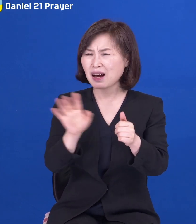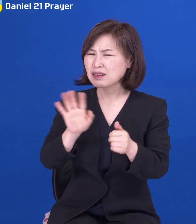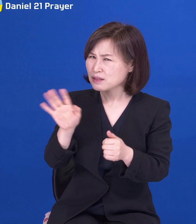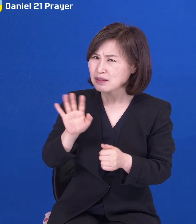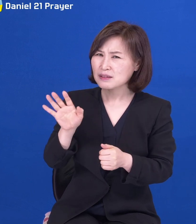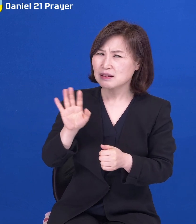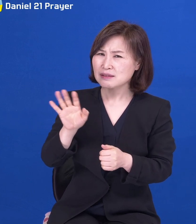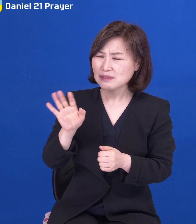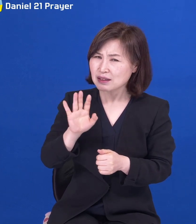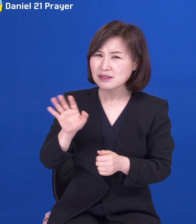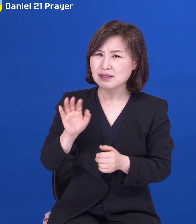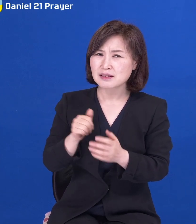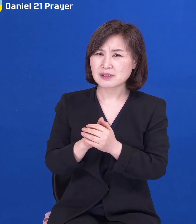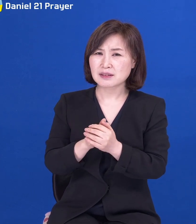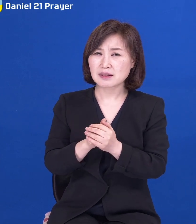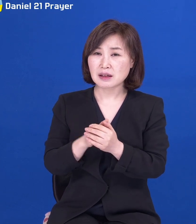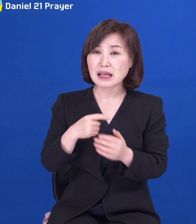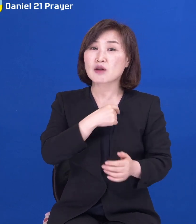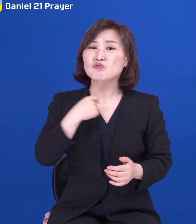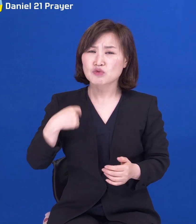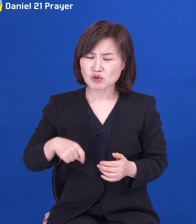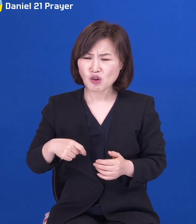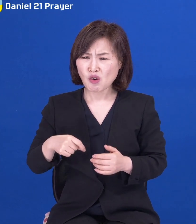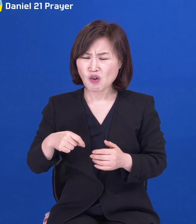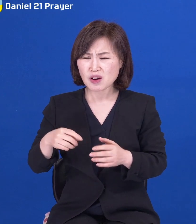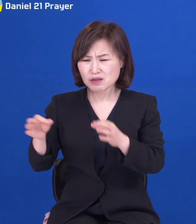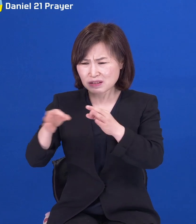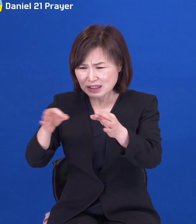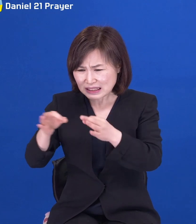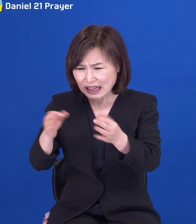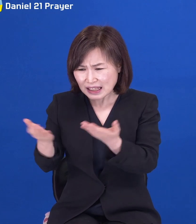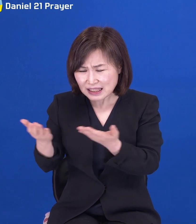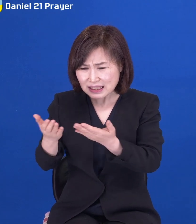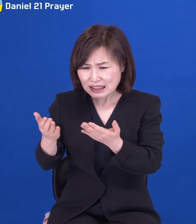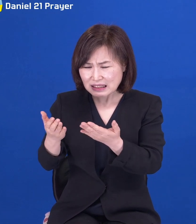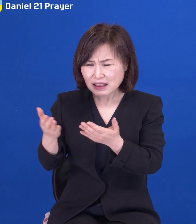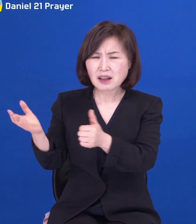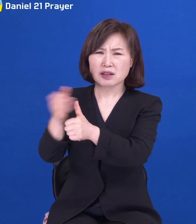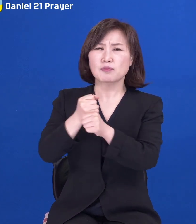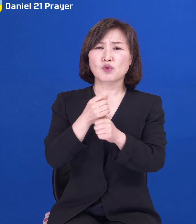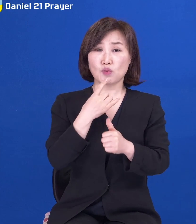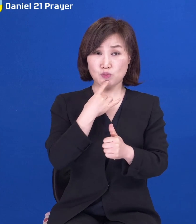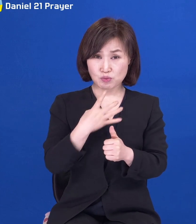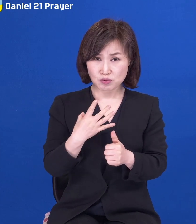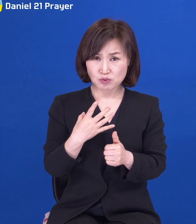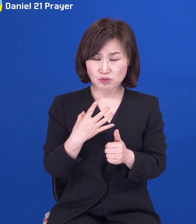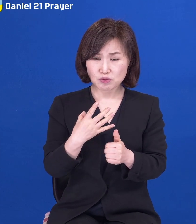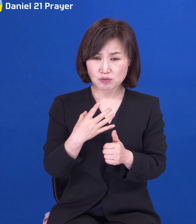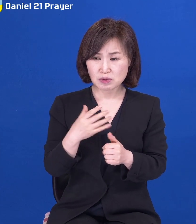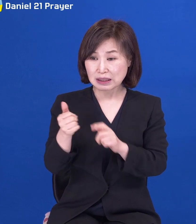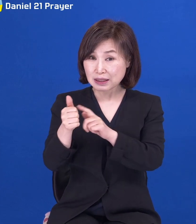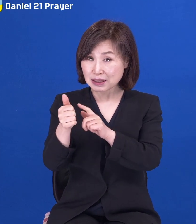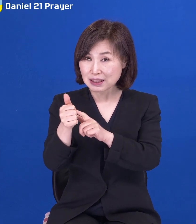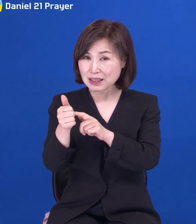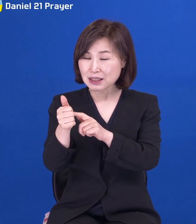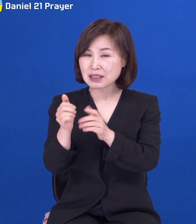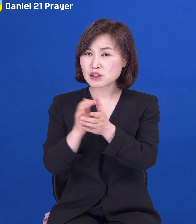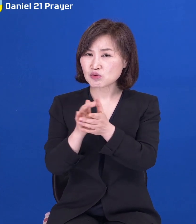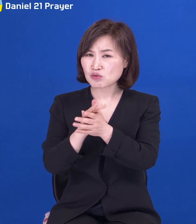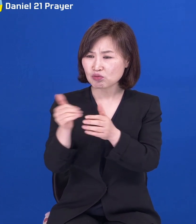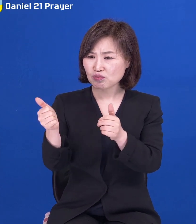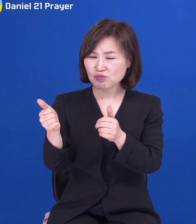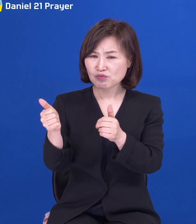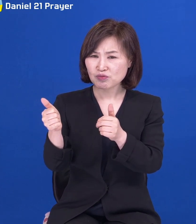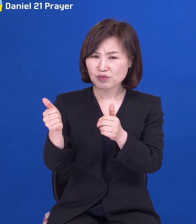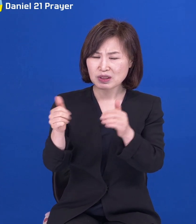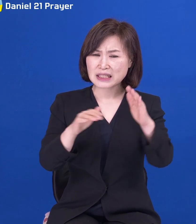아니라고. 나는 그때 북경에서 식당 일 하다가 체포된 것뿐이라고 했죠. 그래서 하루는 그 친구하고 나는 집안